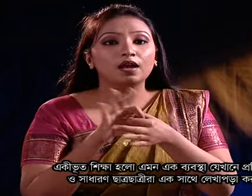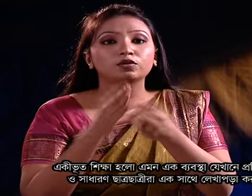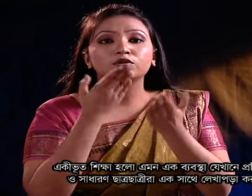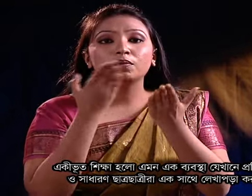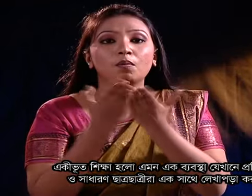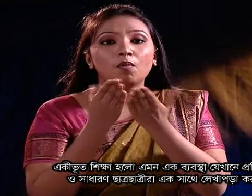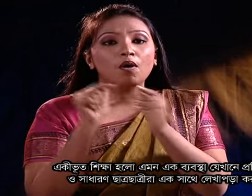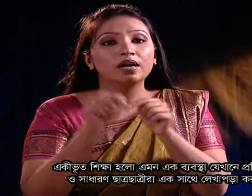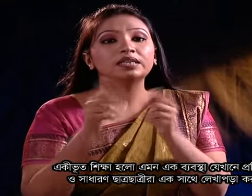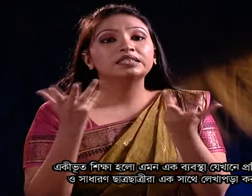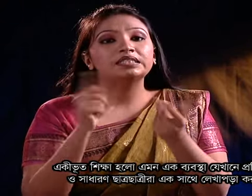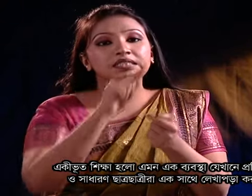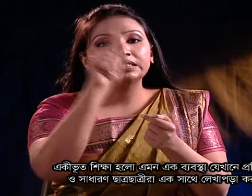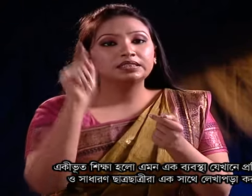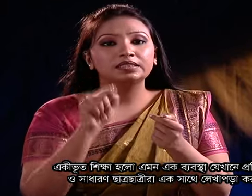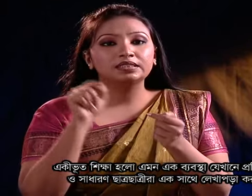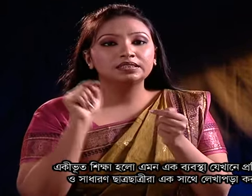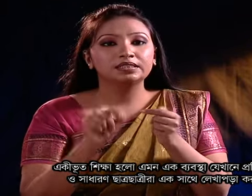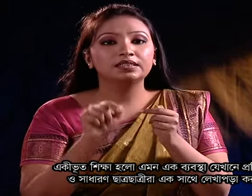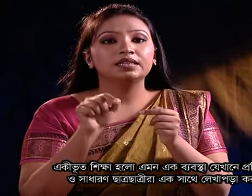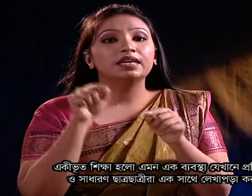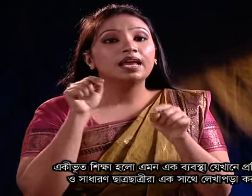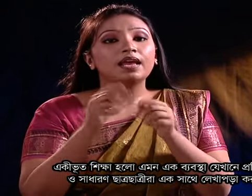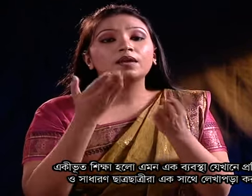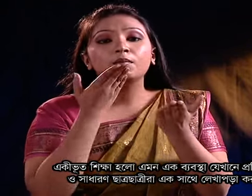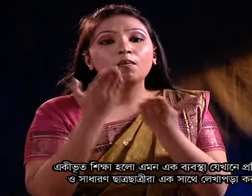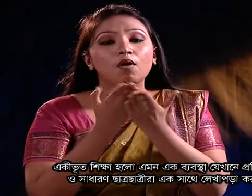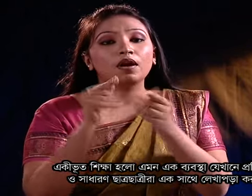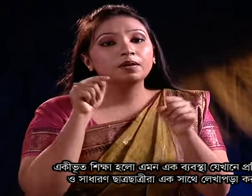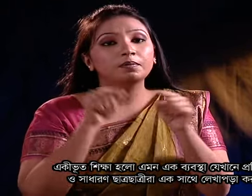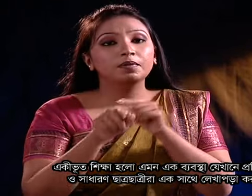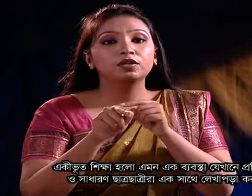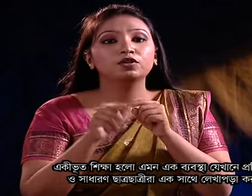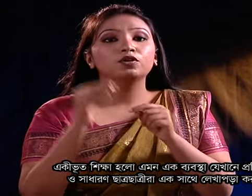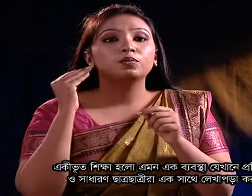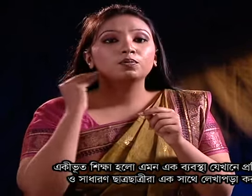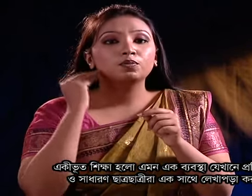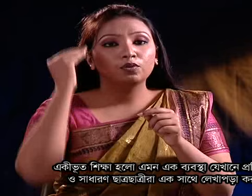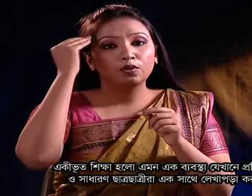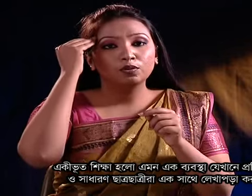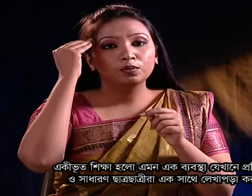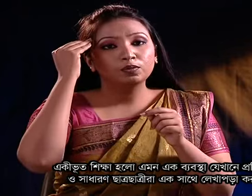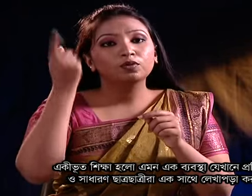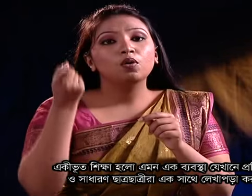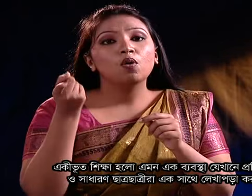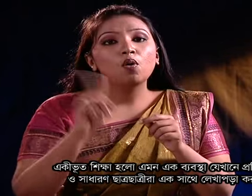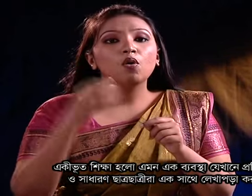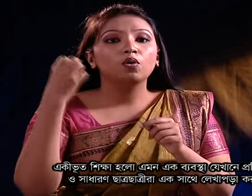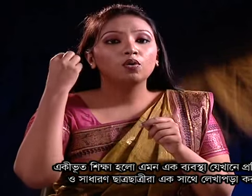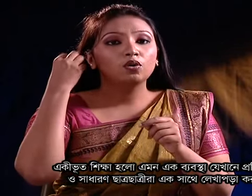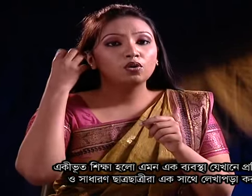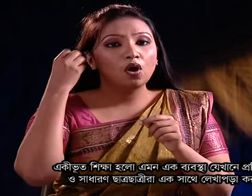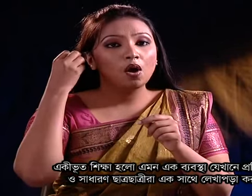একীভূত শিক্ষা হলো এমন এক ব্যবস্থা যেখানে প্রতিবন্ধী ও সাধারণ